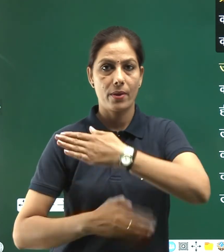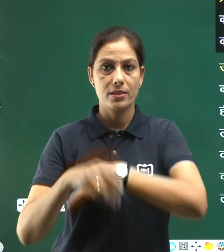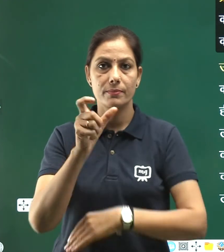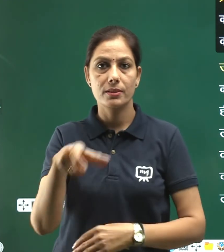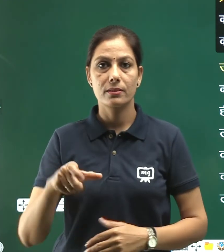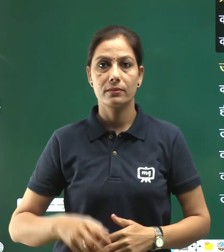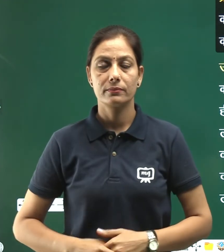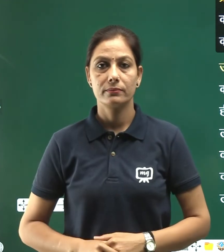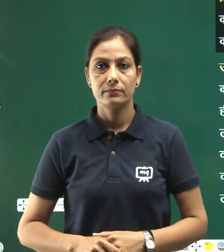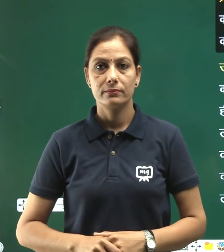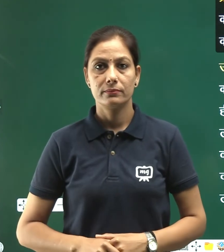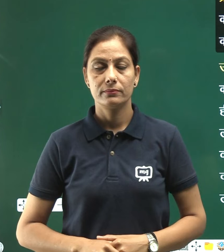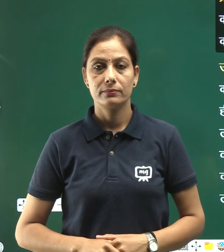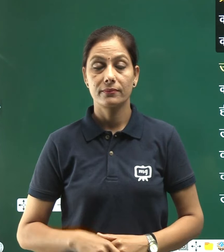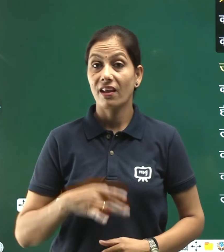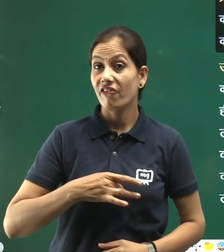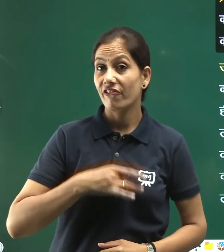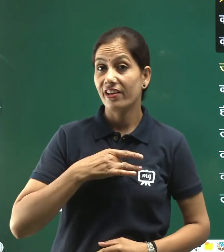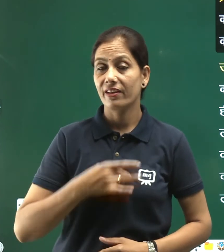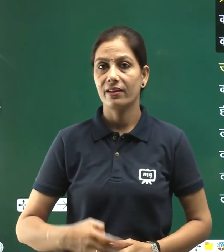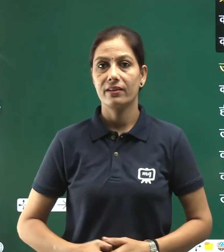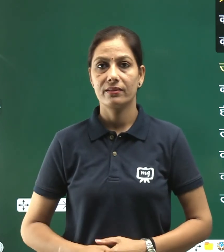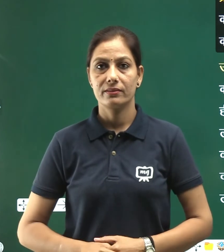अपाहिज करुणा के